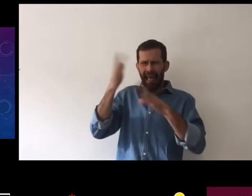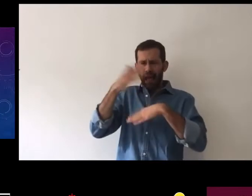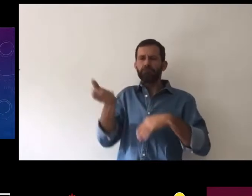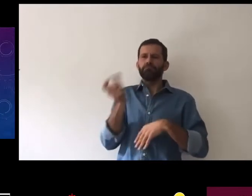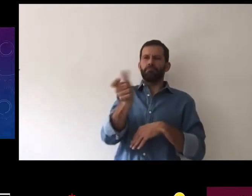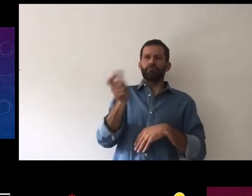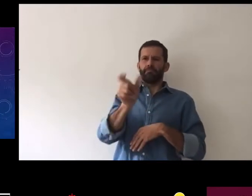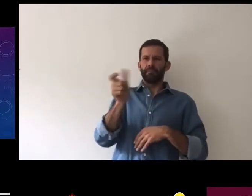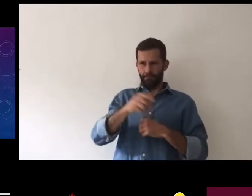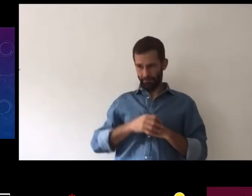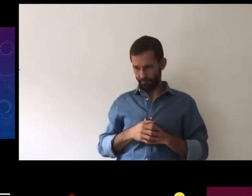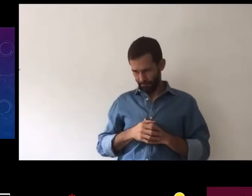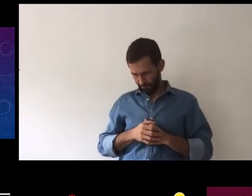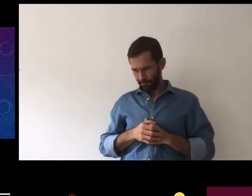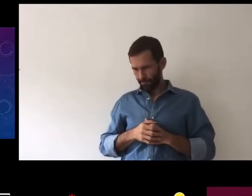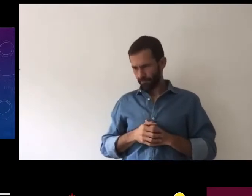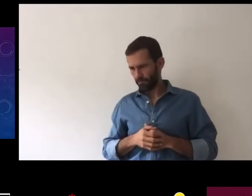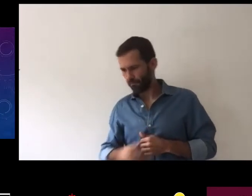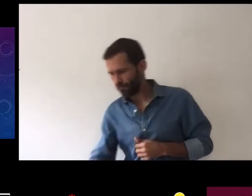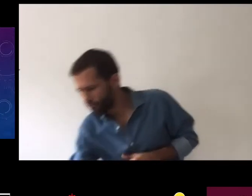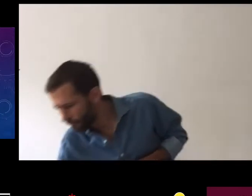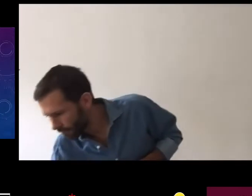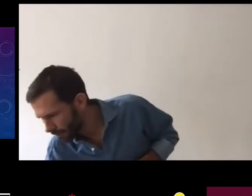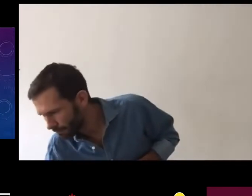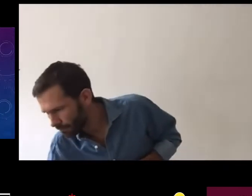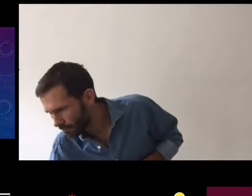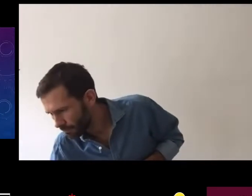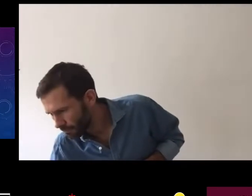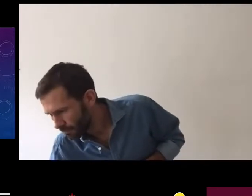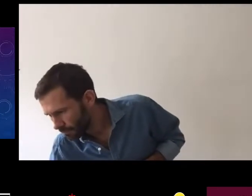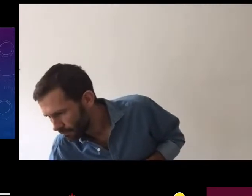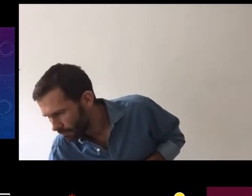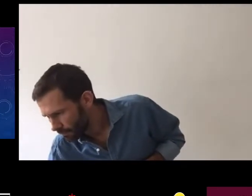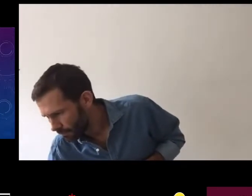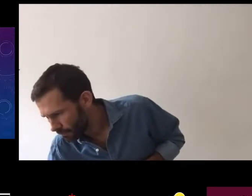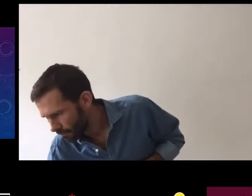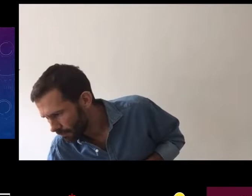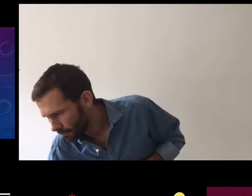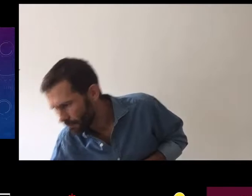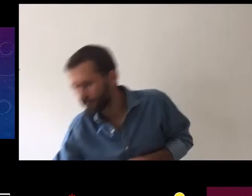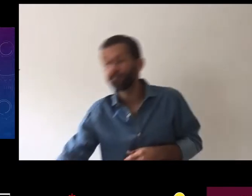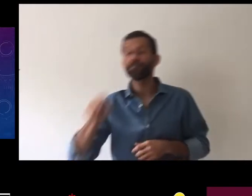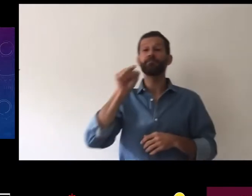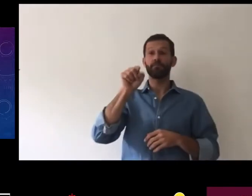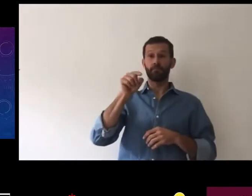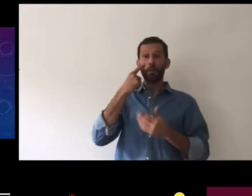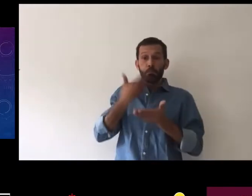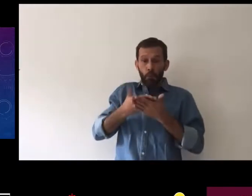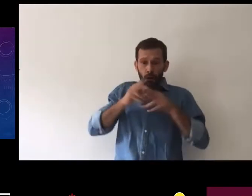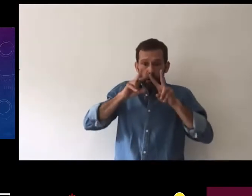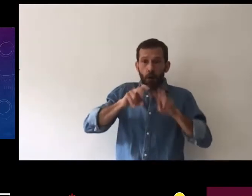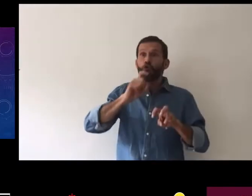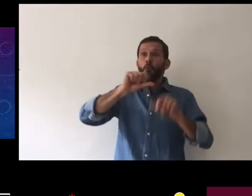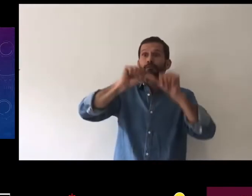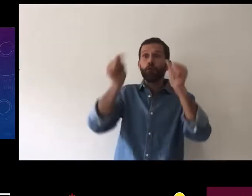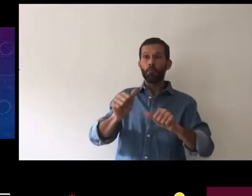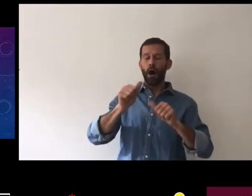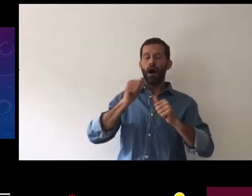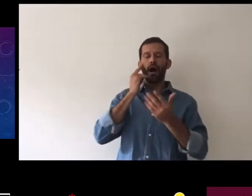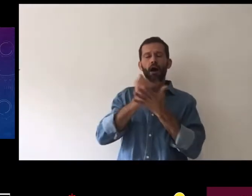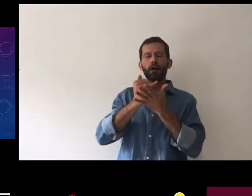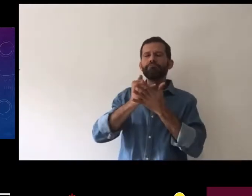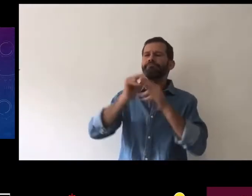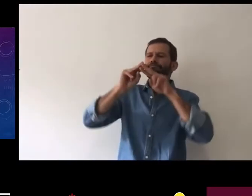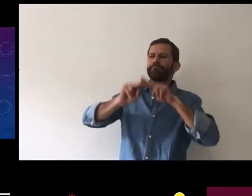de este lenguaje artificial que os comentaba, el BIMI, que no tiene significado semántico, como apoyo para el aprendizaje de esta